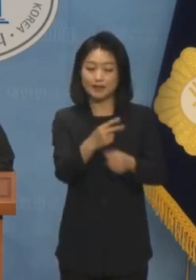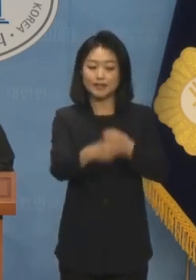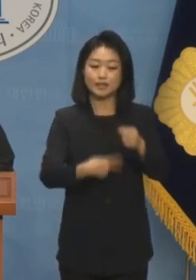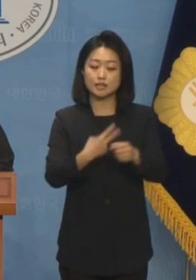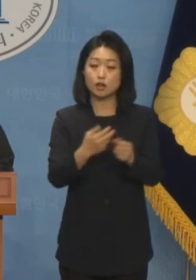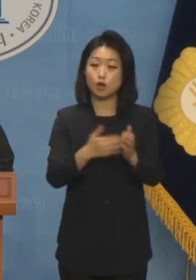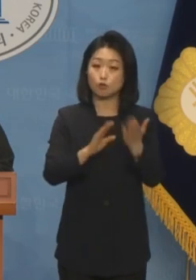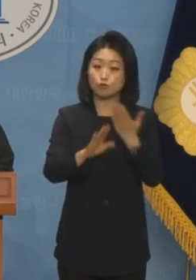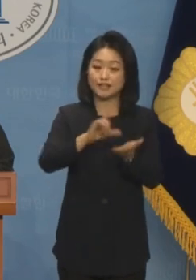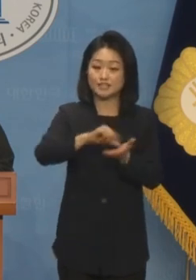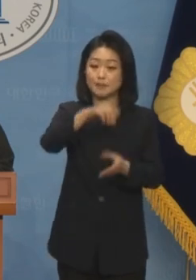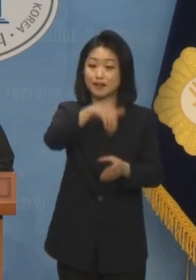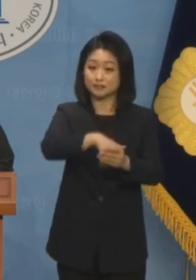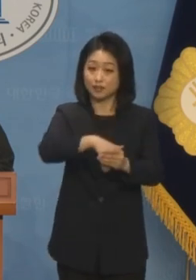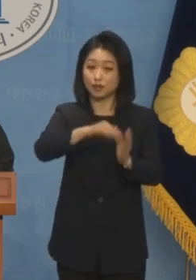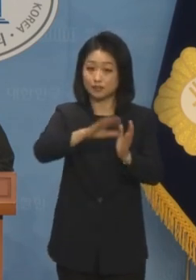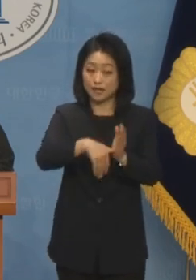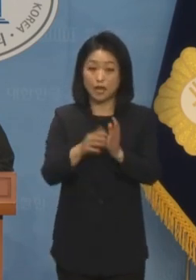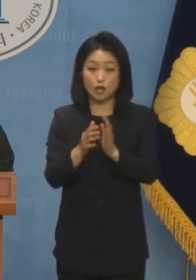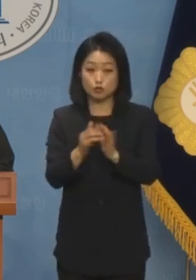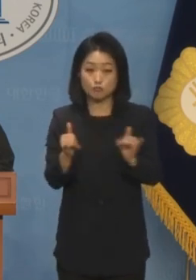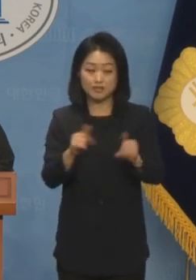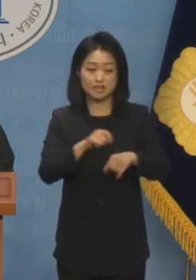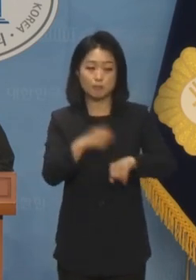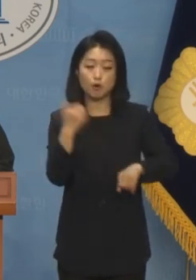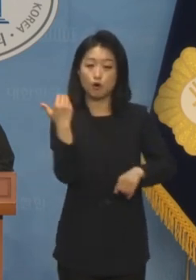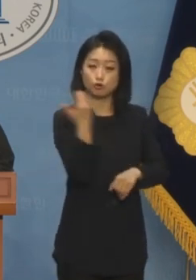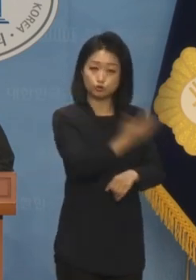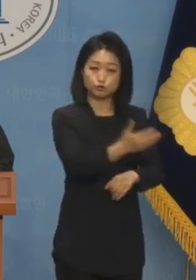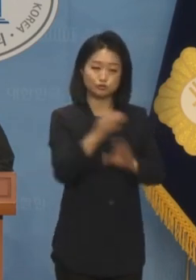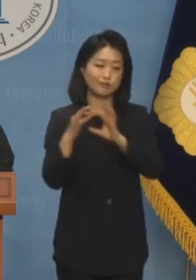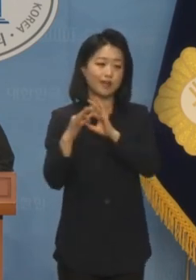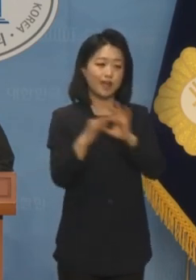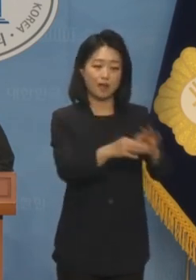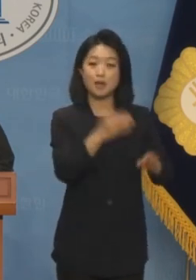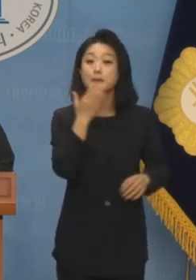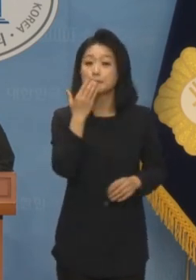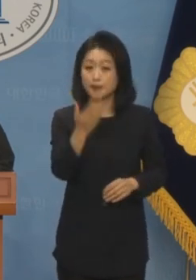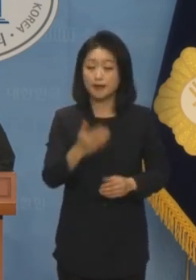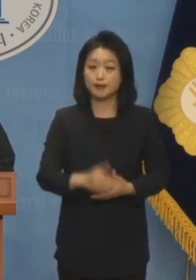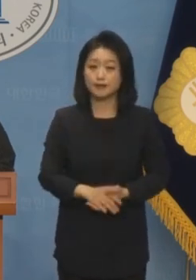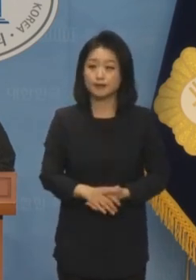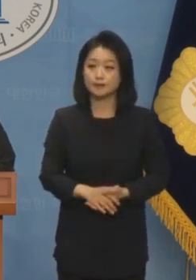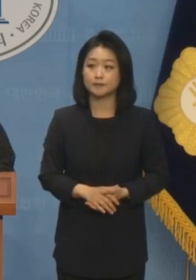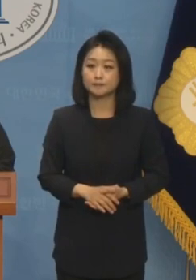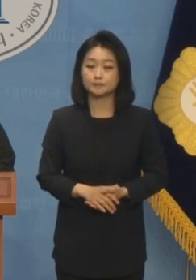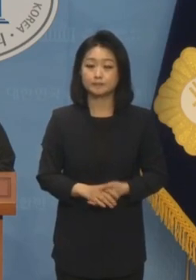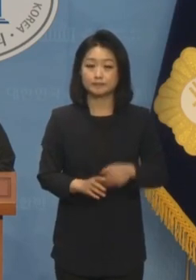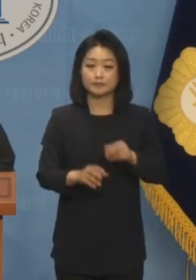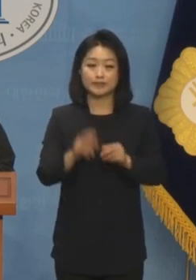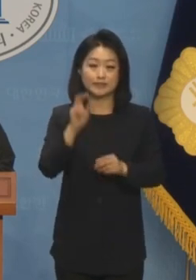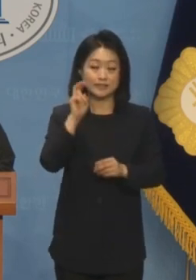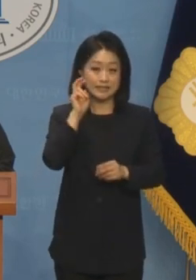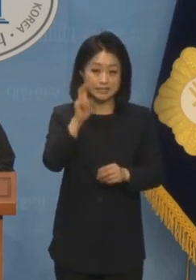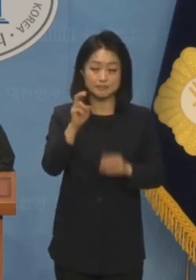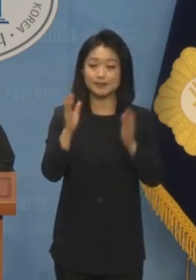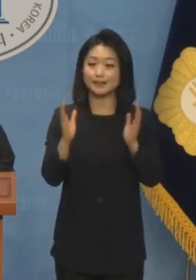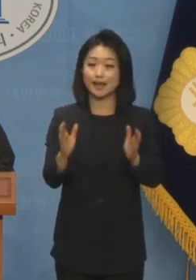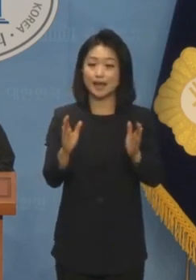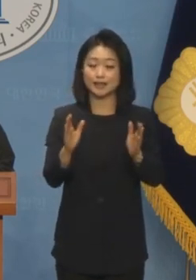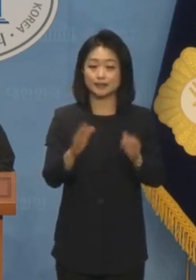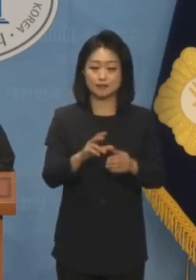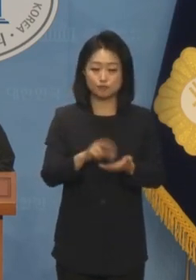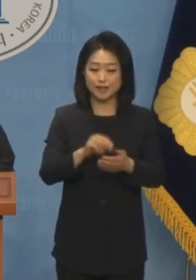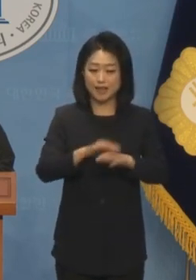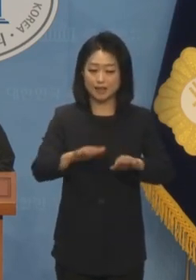뒤 지방선거까지 국민의 심판은 이어질 것입니다. 20일이 되어가도록